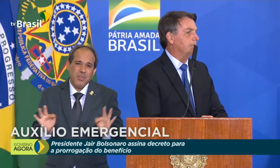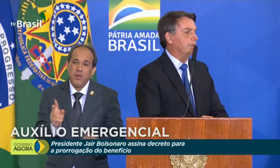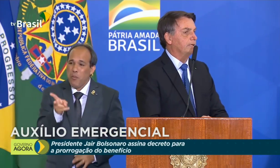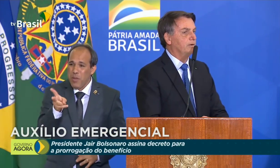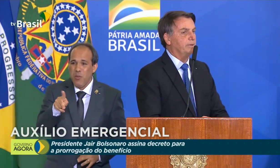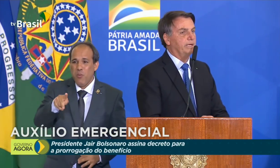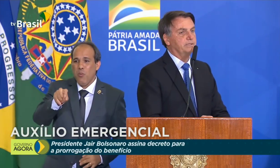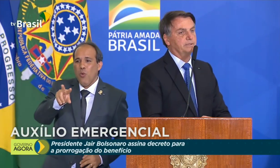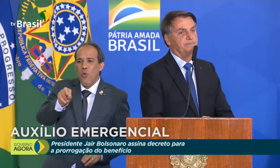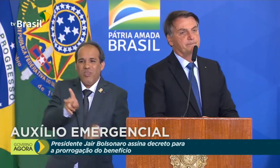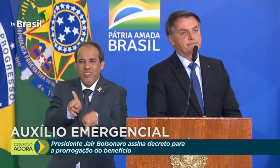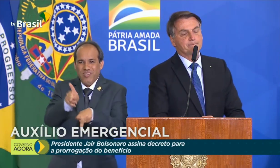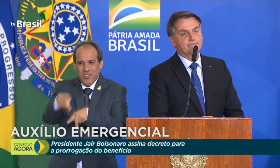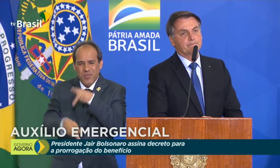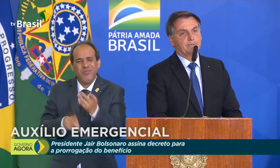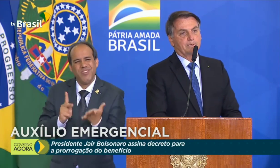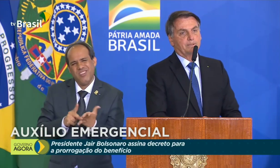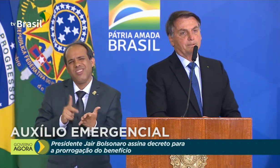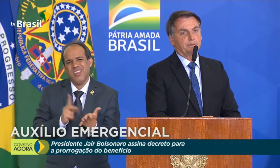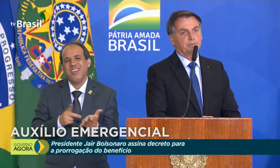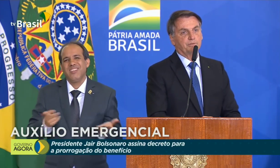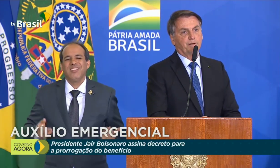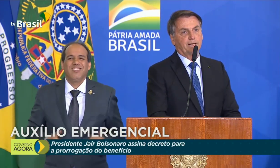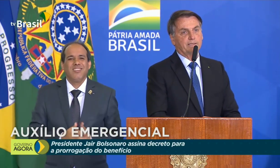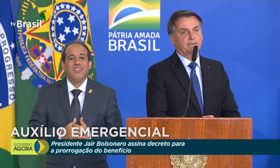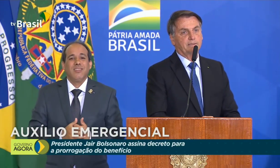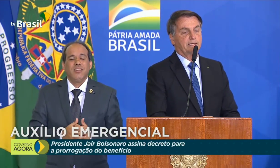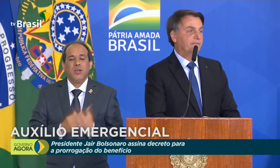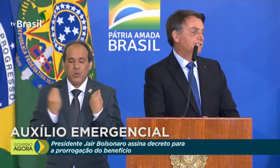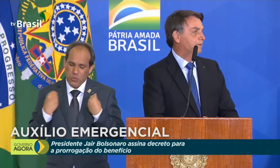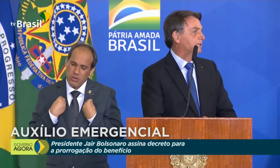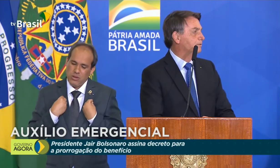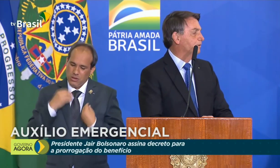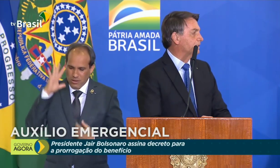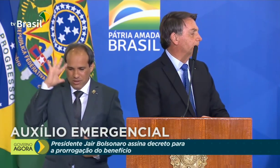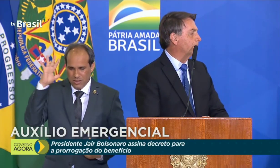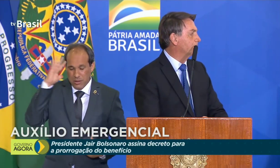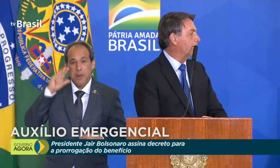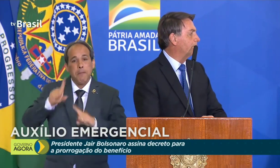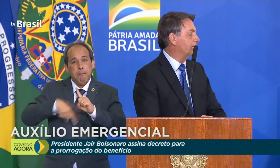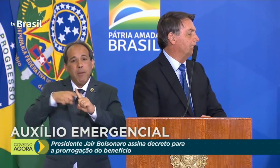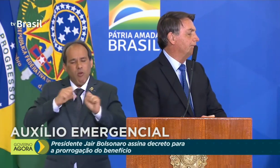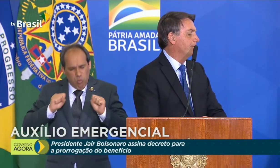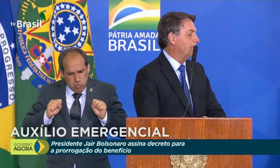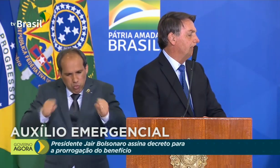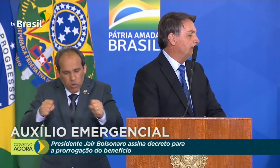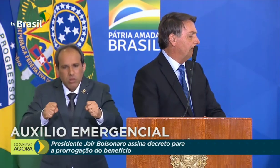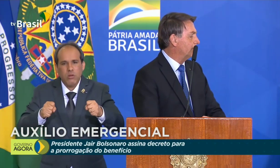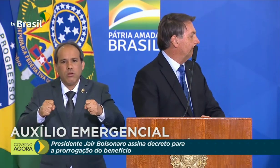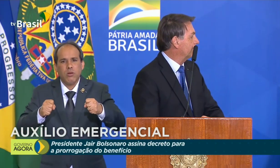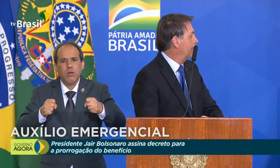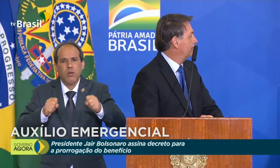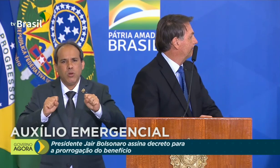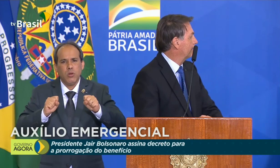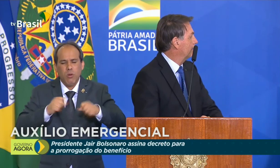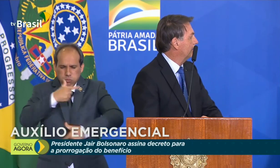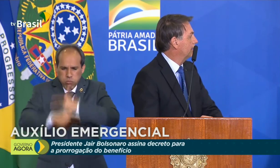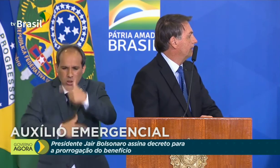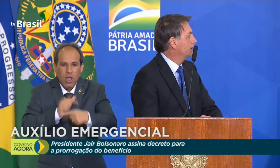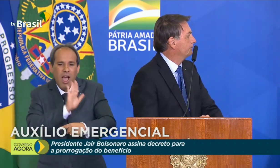povo realmente nos faz cada vez ter mais força para lutar por ele. E ali